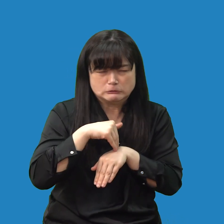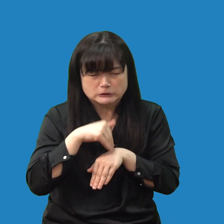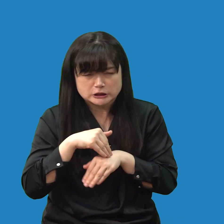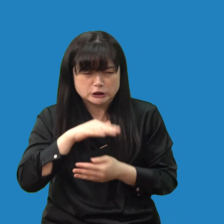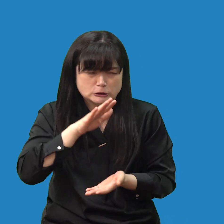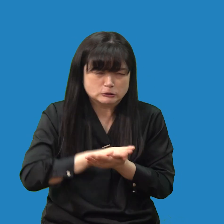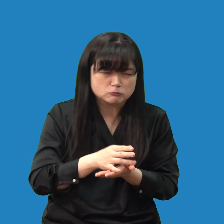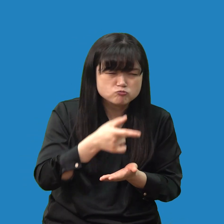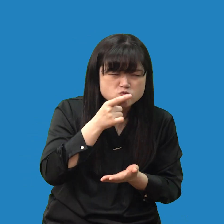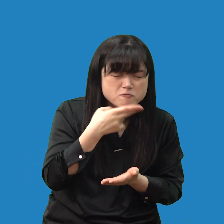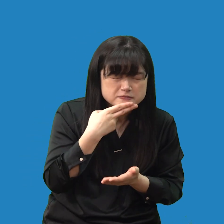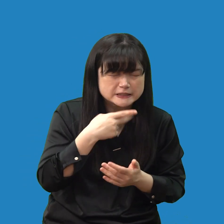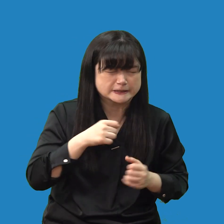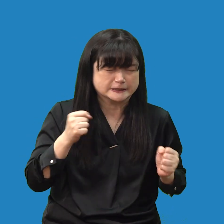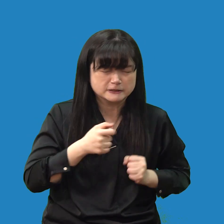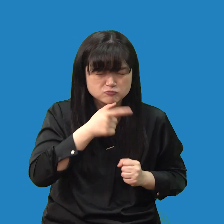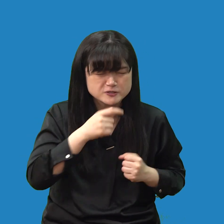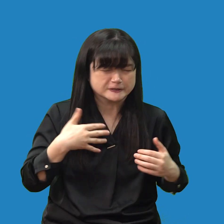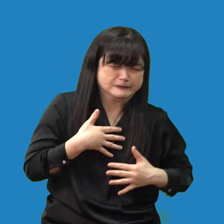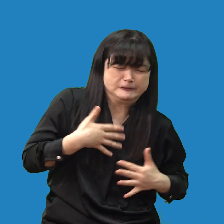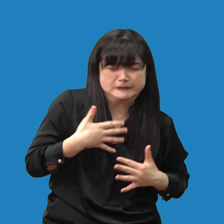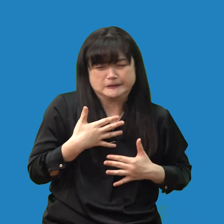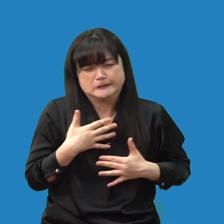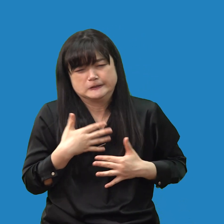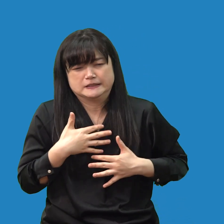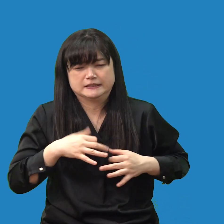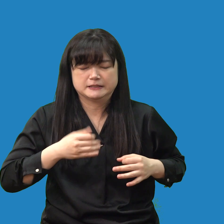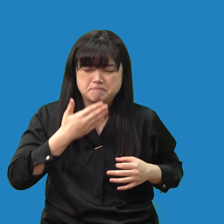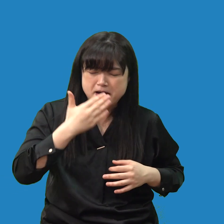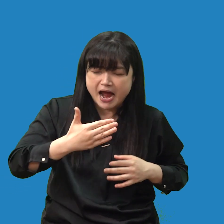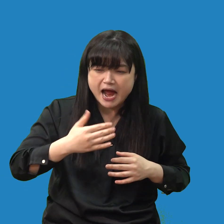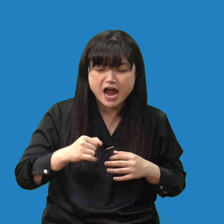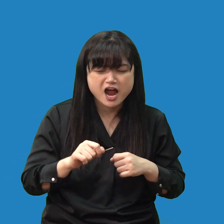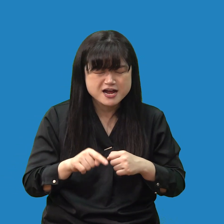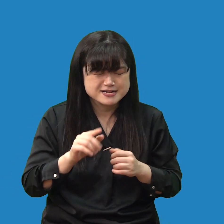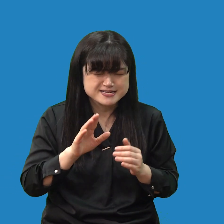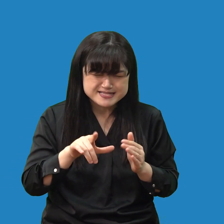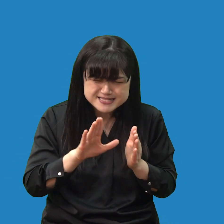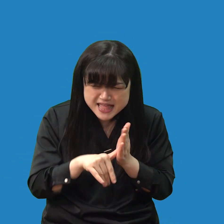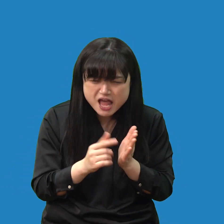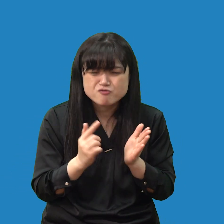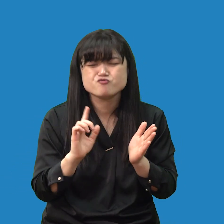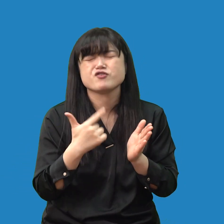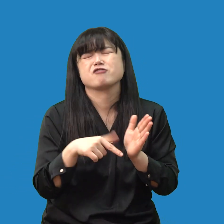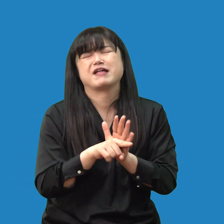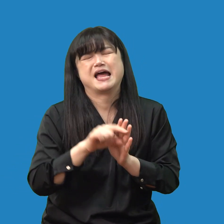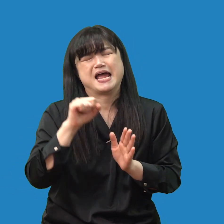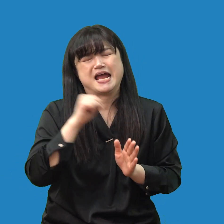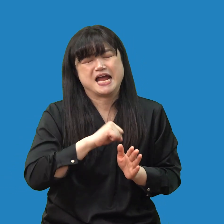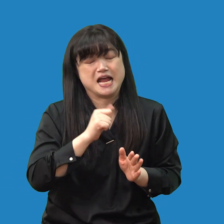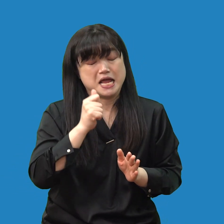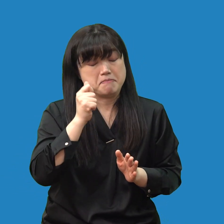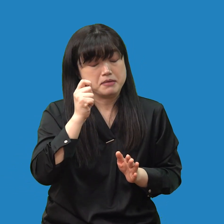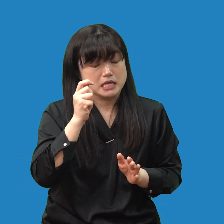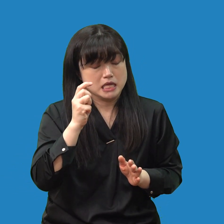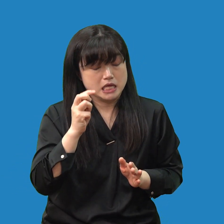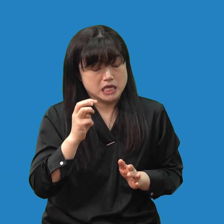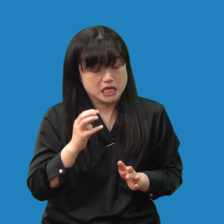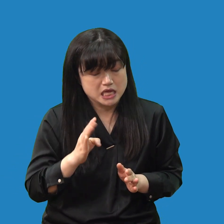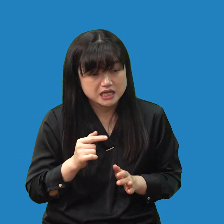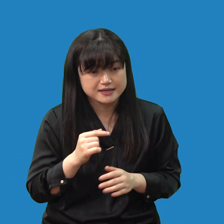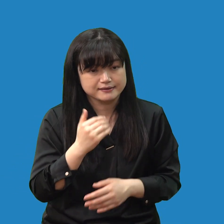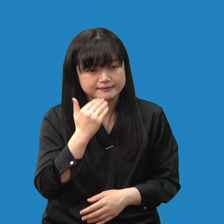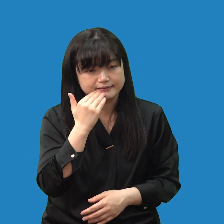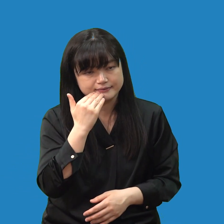다음에 뜨거운 물이 안 나와도 찬물로 그냥 싹 씻고 샤워하게 하신 것, 다 이때를 위함이다 이러면서 했는데 비슷한 일이 몇 번